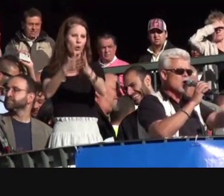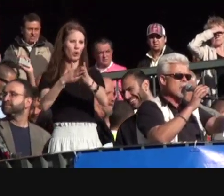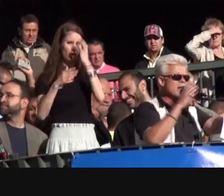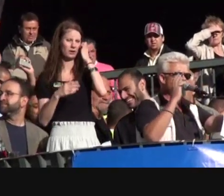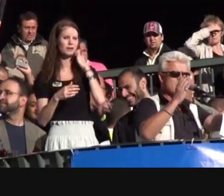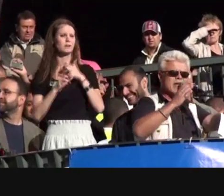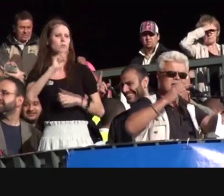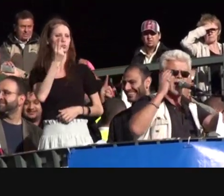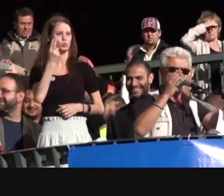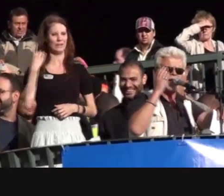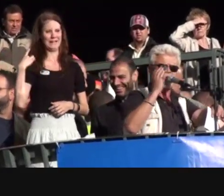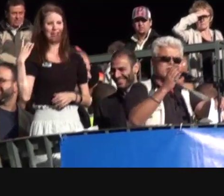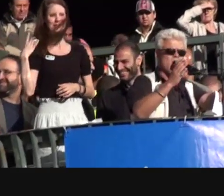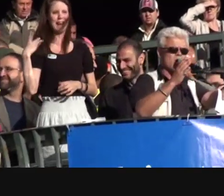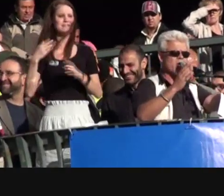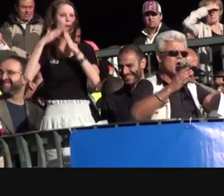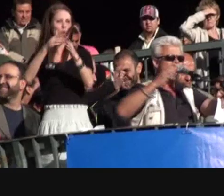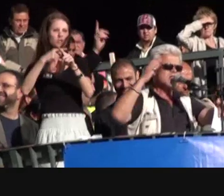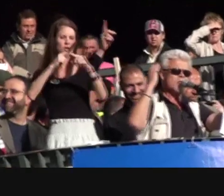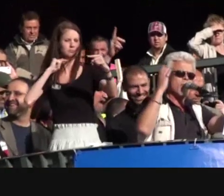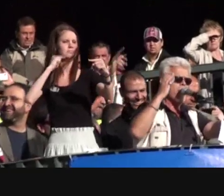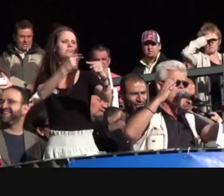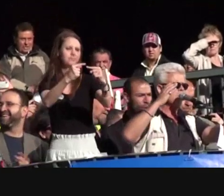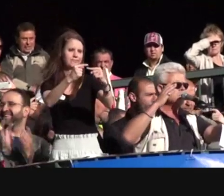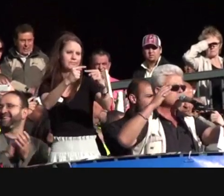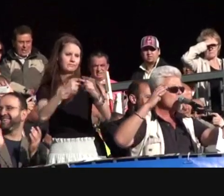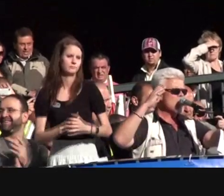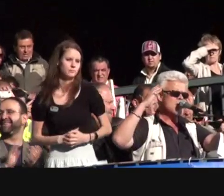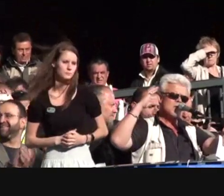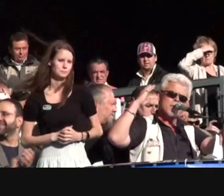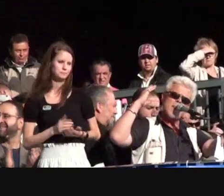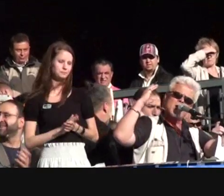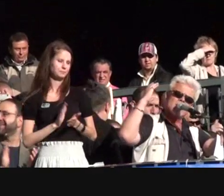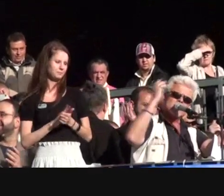Corrie kommer att närma sig alldeles snart.